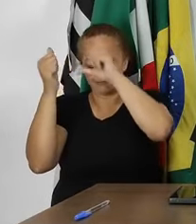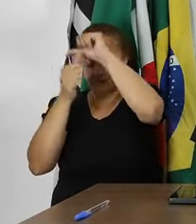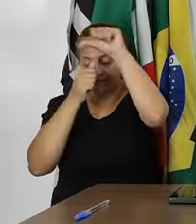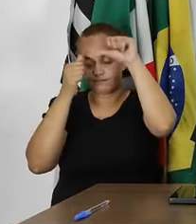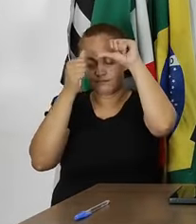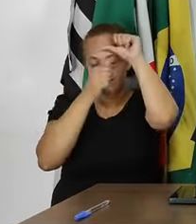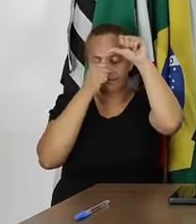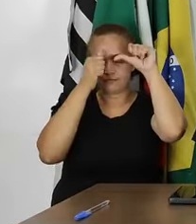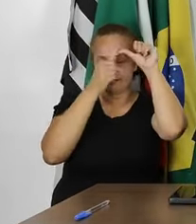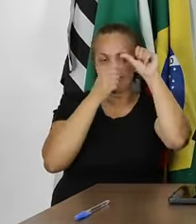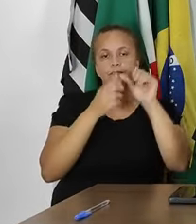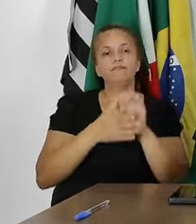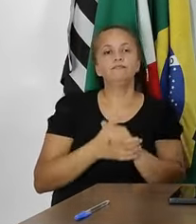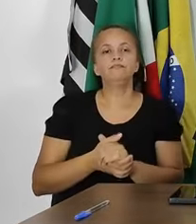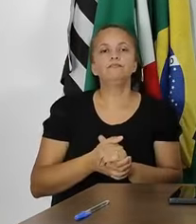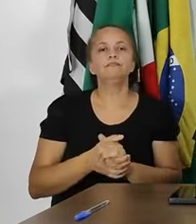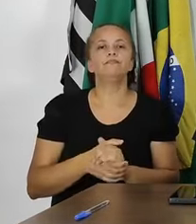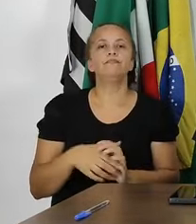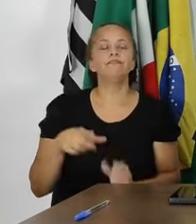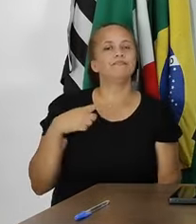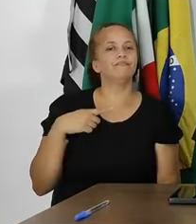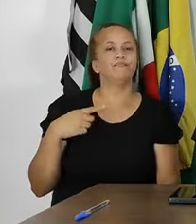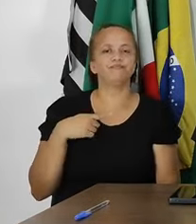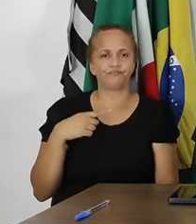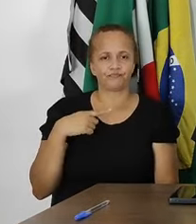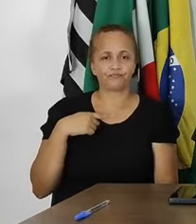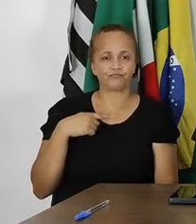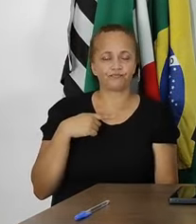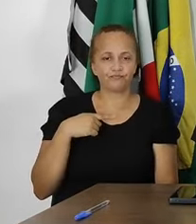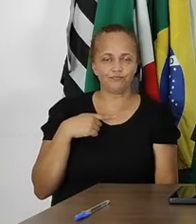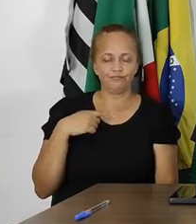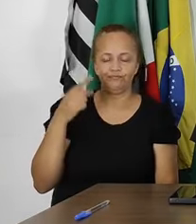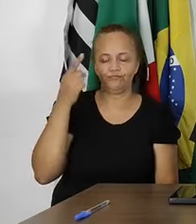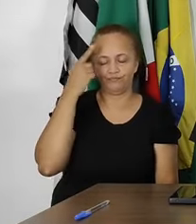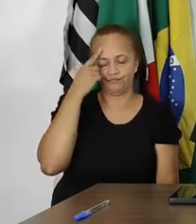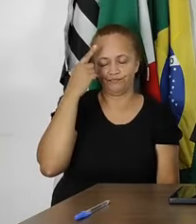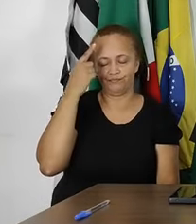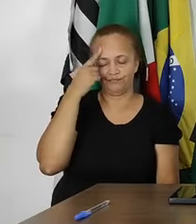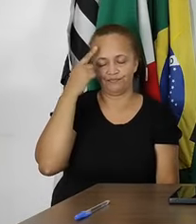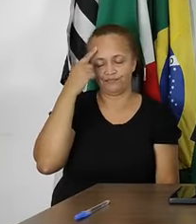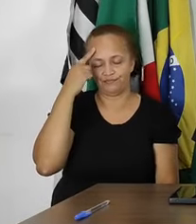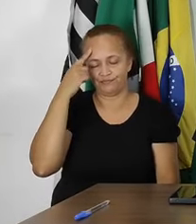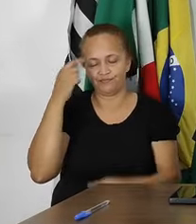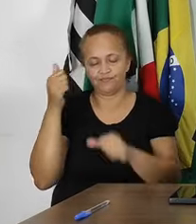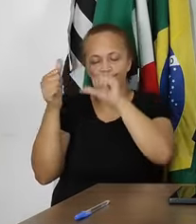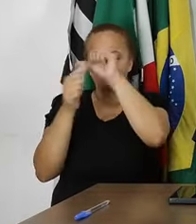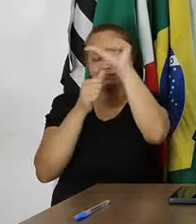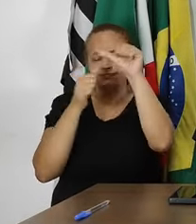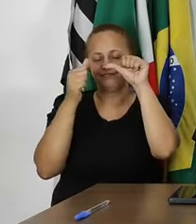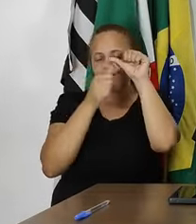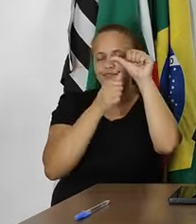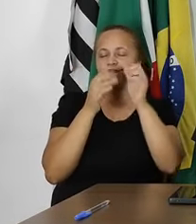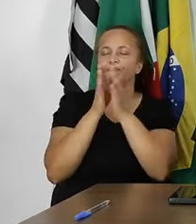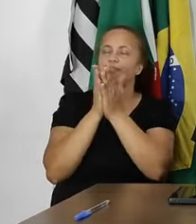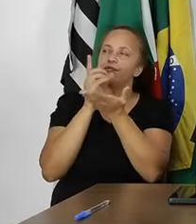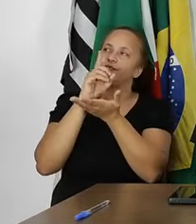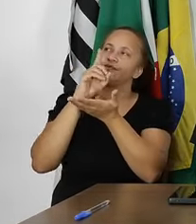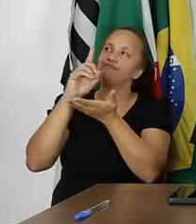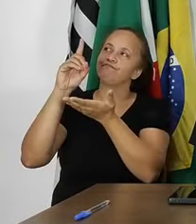nossa mente. Que tenhamos uma mentalidade bíblica, que